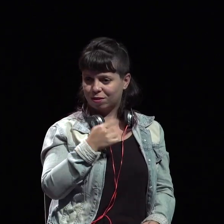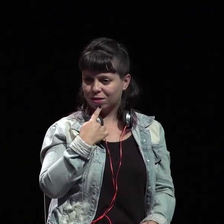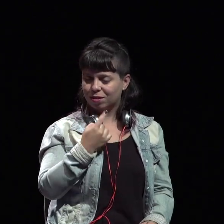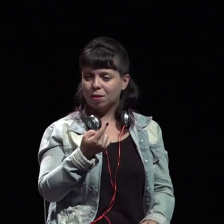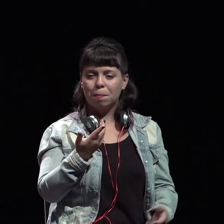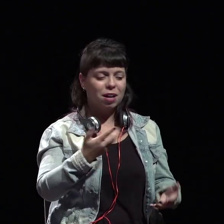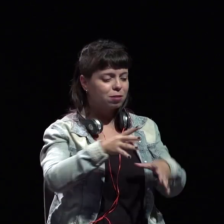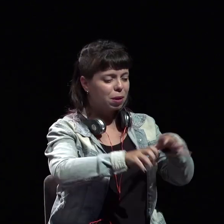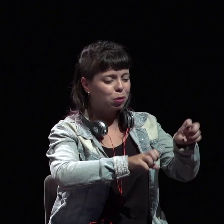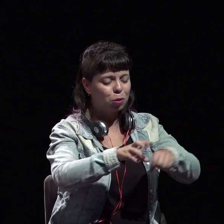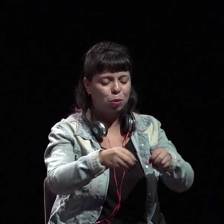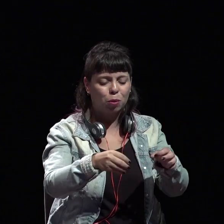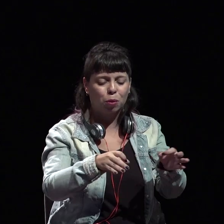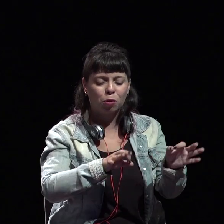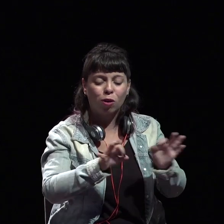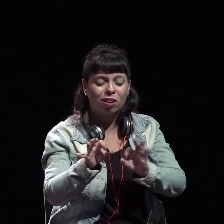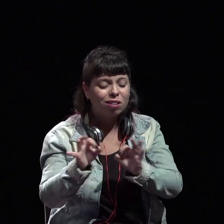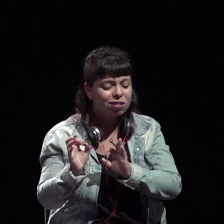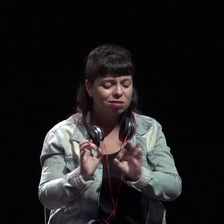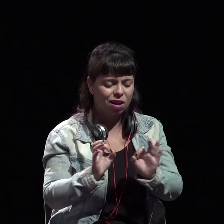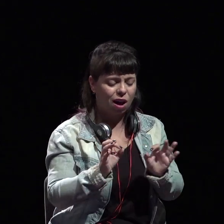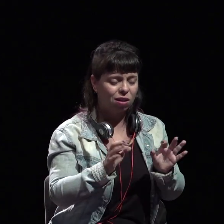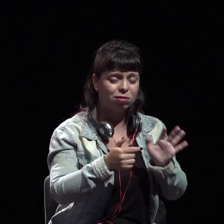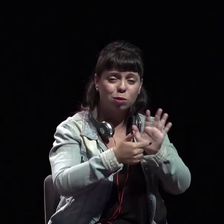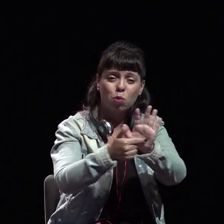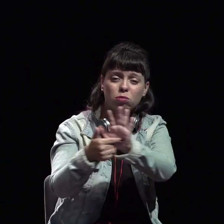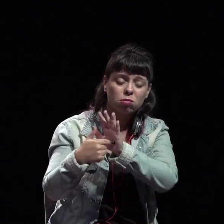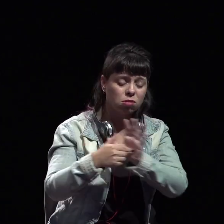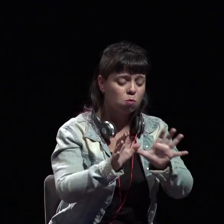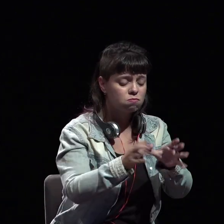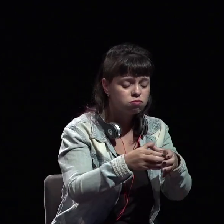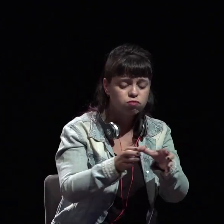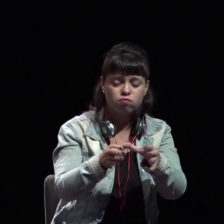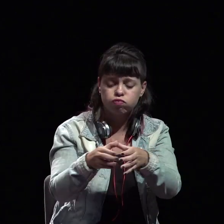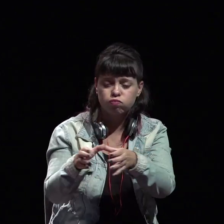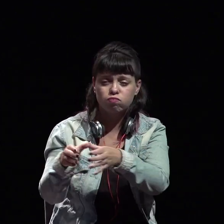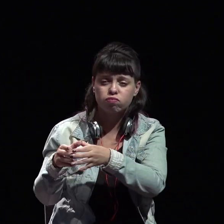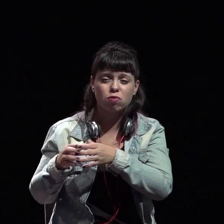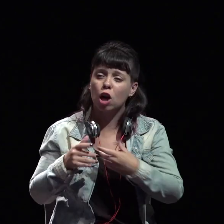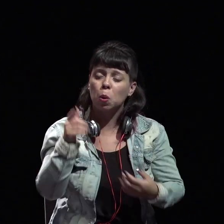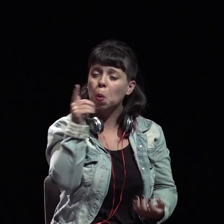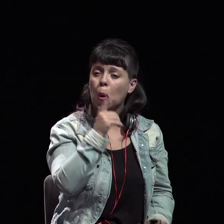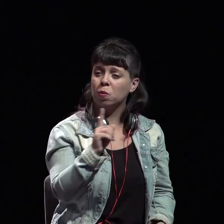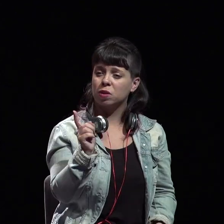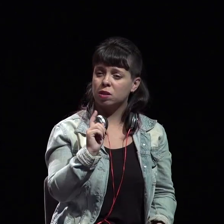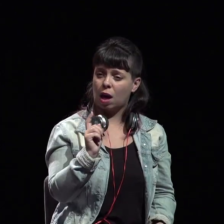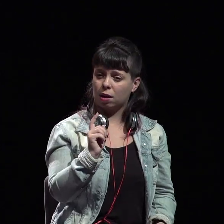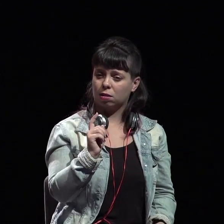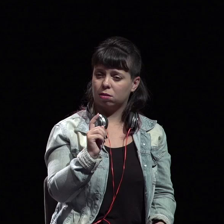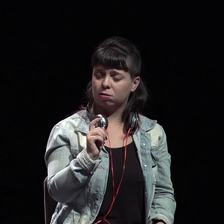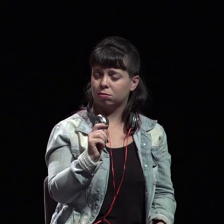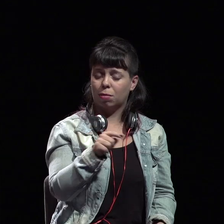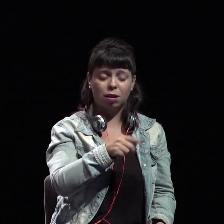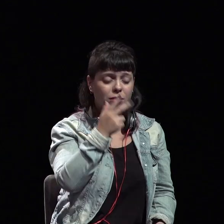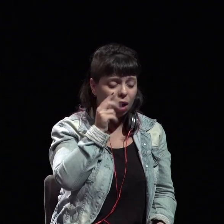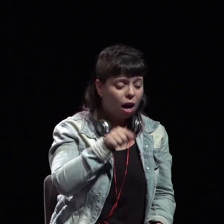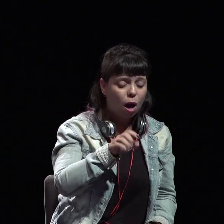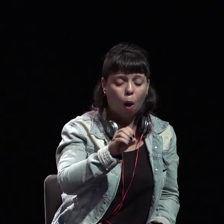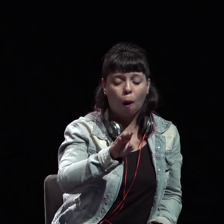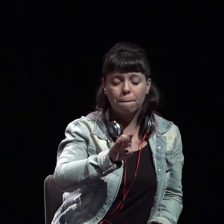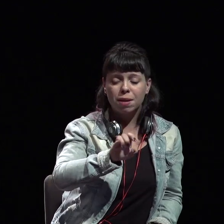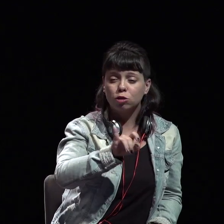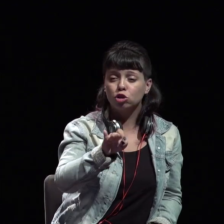sentido claro, um campo taxonômico definido, pelo qual poderíamos considerá-las, os modernos, né, como objetos, né, em seus mais